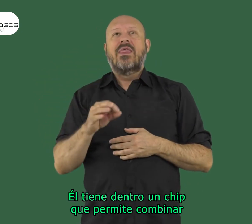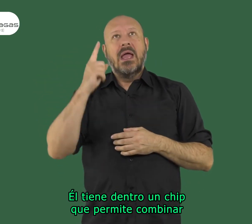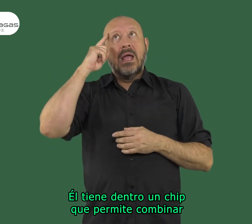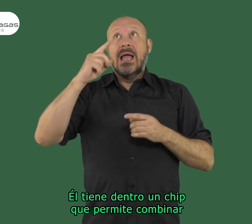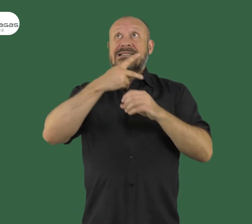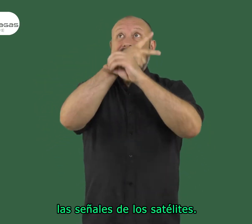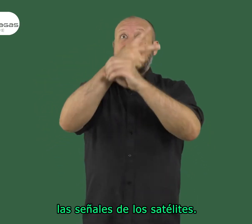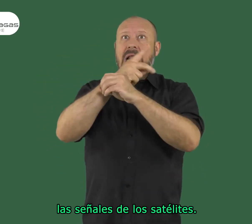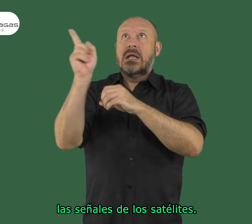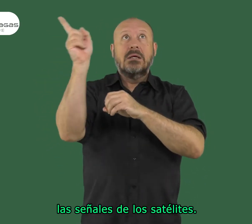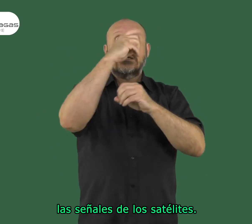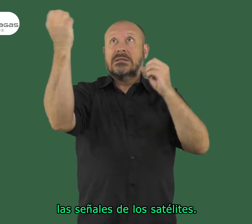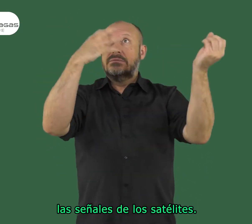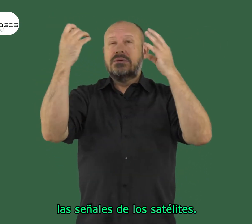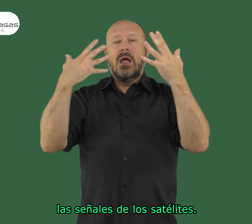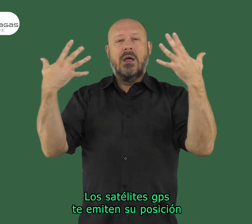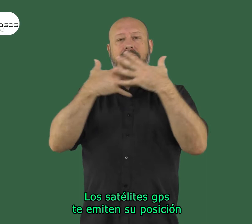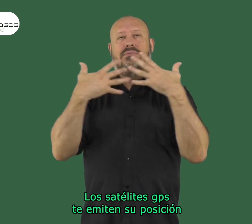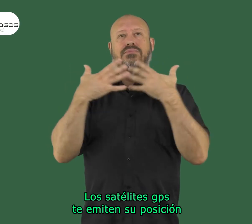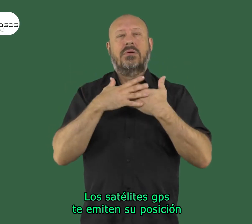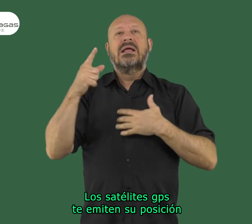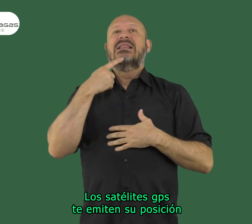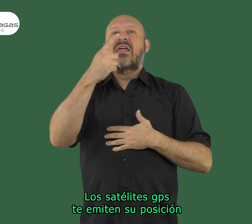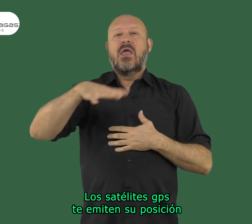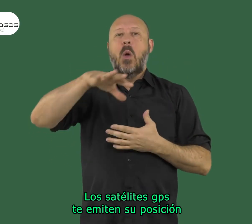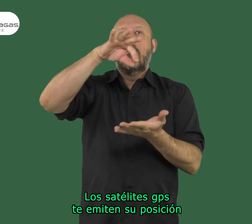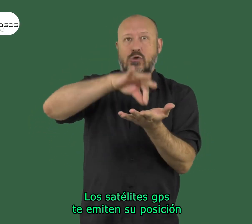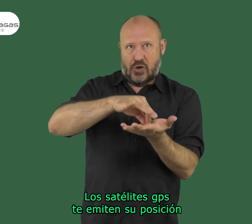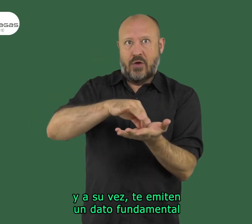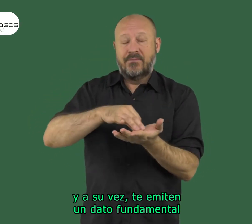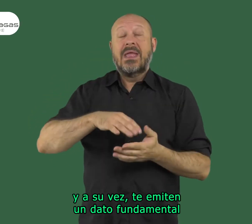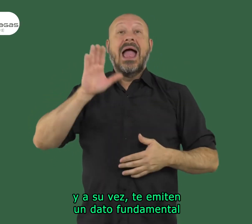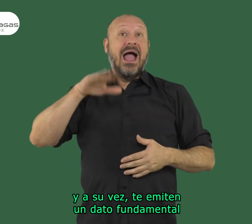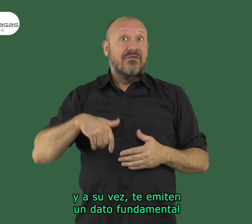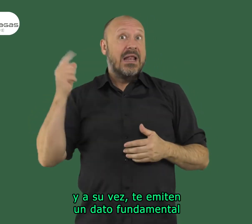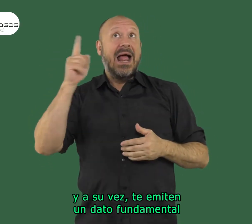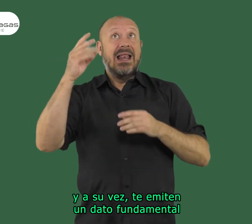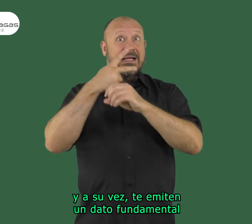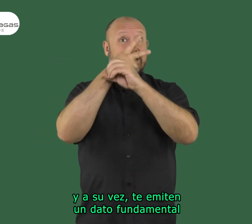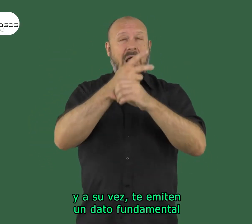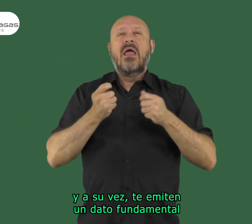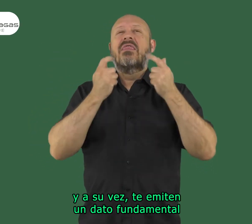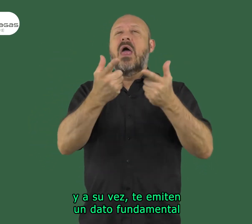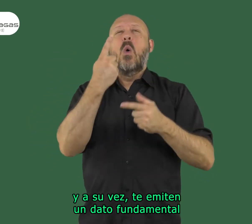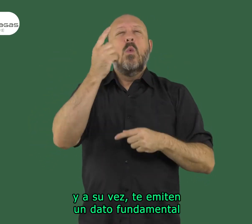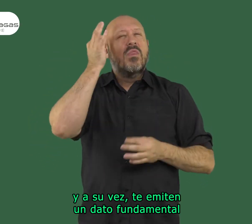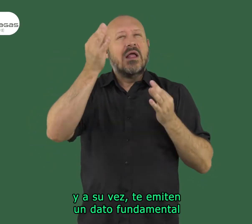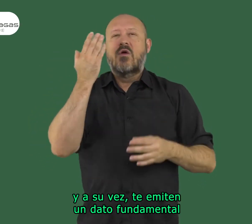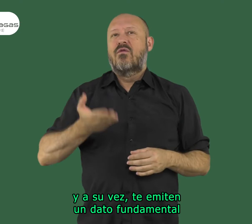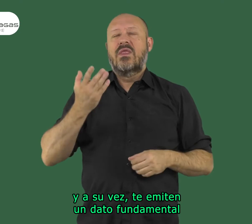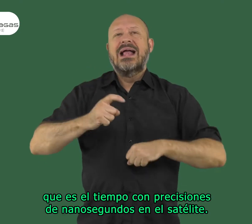permite combinar las señales de los satélites. Los satélites GPS te emiten su posición y a su vez te emiten un